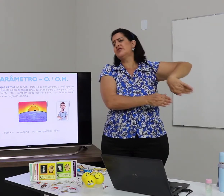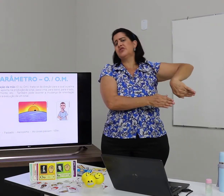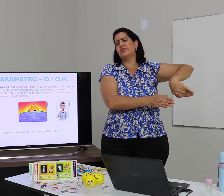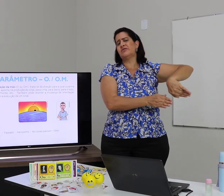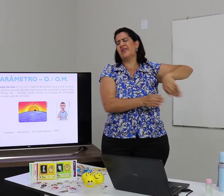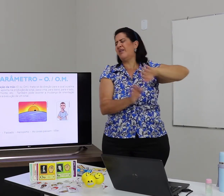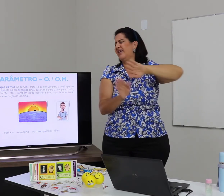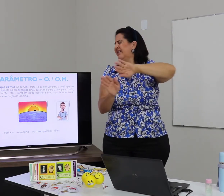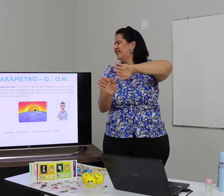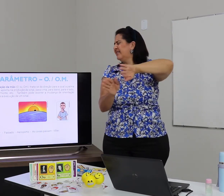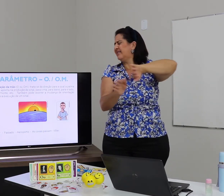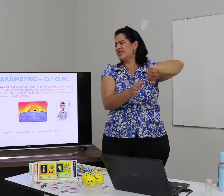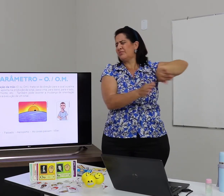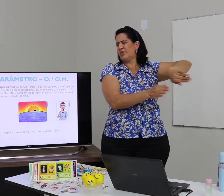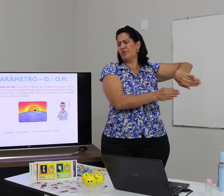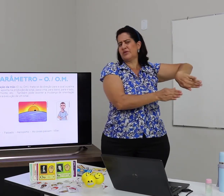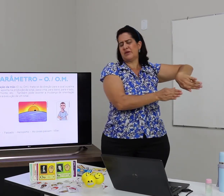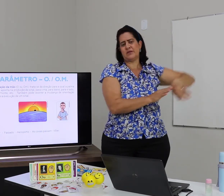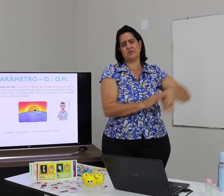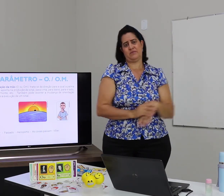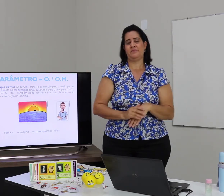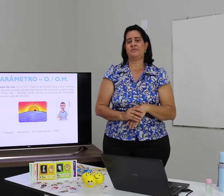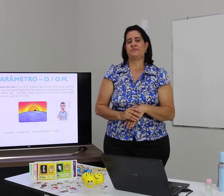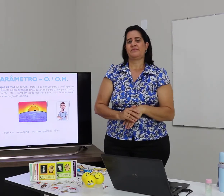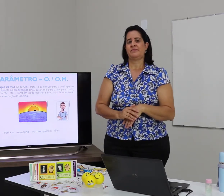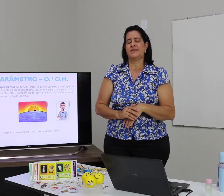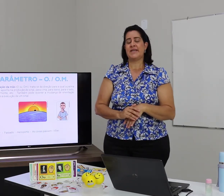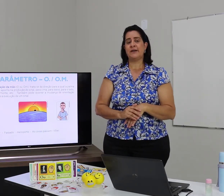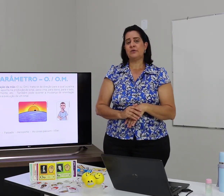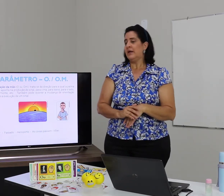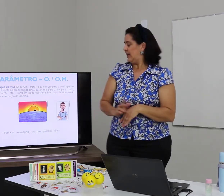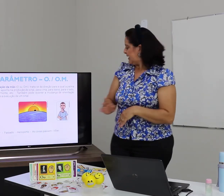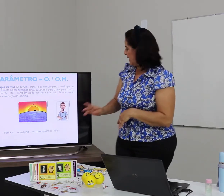sentido de falar, ó, não se preocupa, já passou, certo? E aí nós